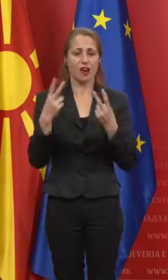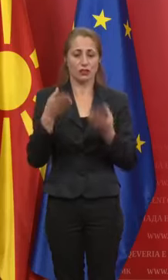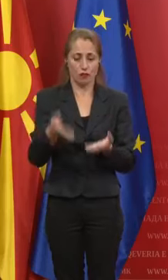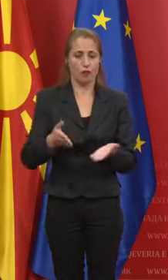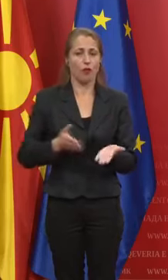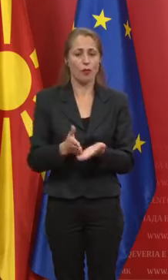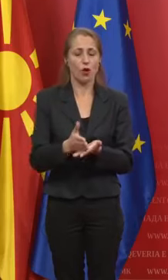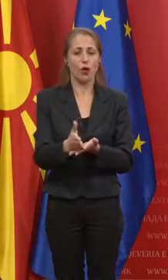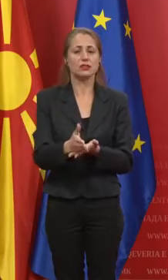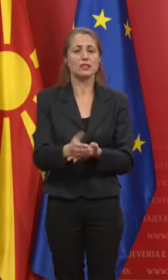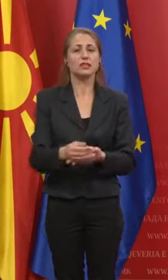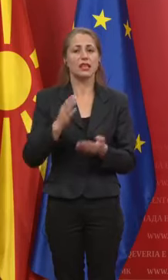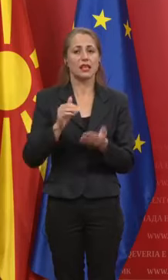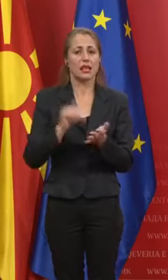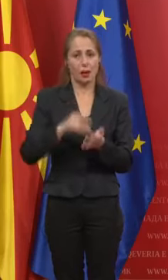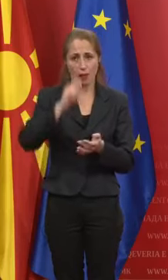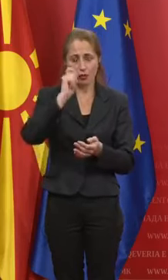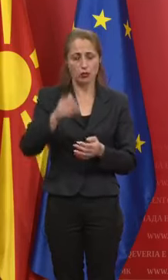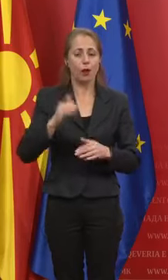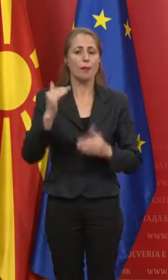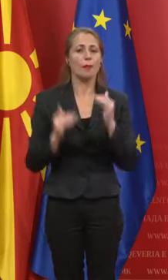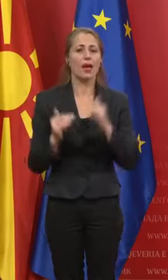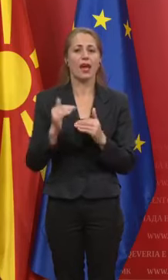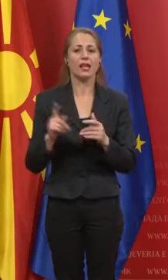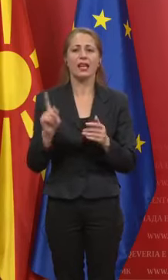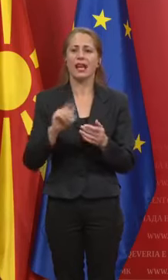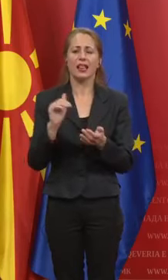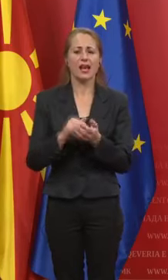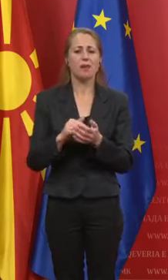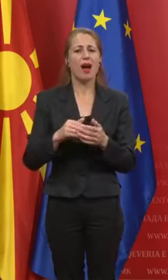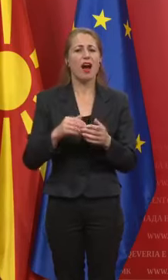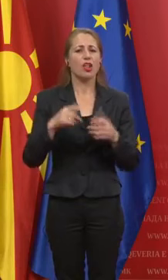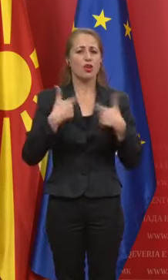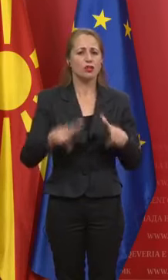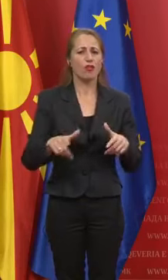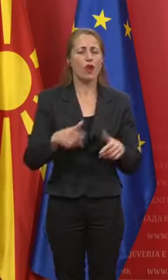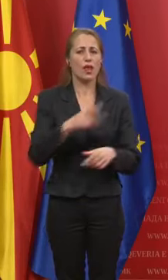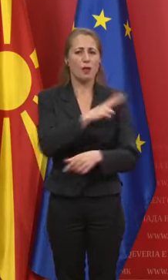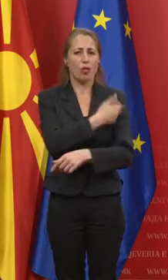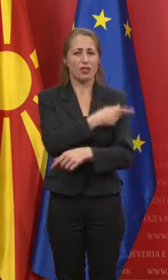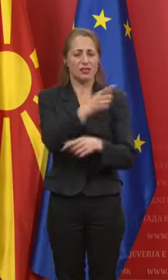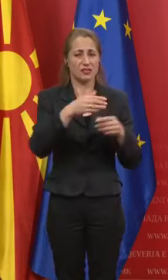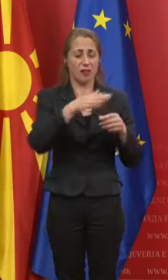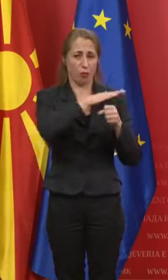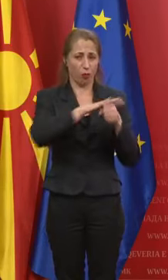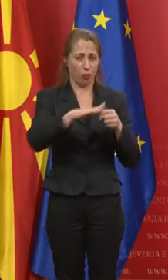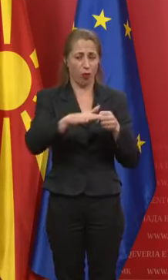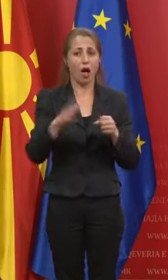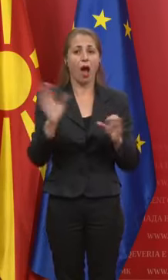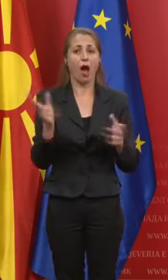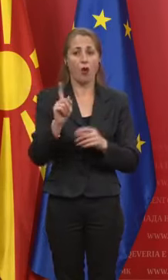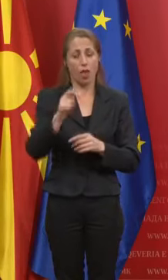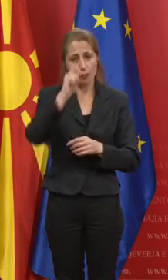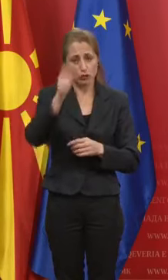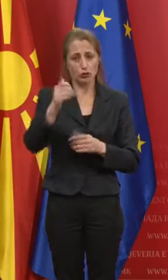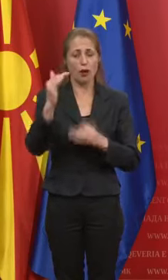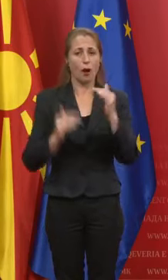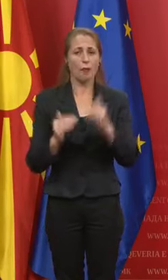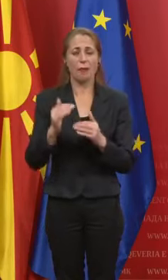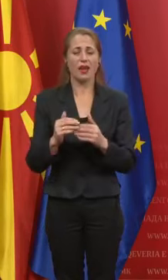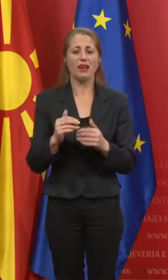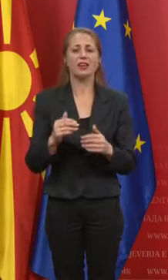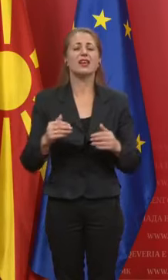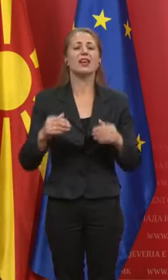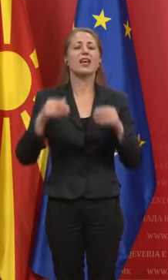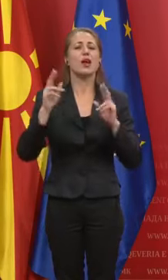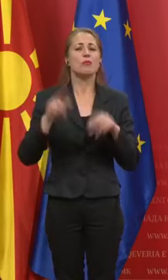да ги почитуваме мерките, да не дозволиме да се преполнат болниците. Непочитувањето на мерките ќе значи оптеретени и